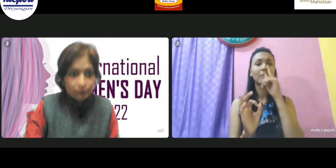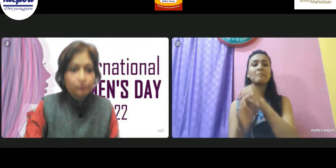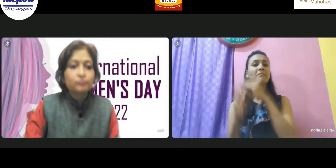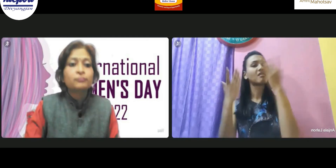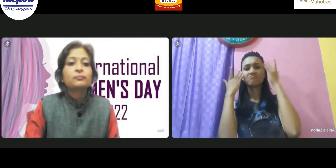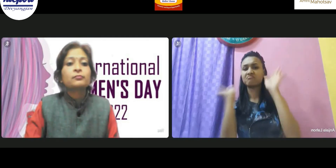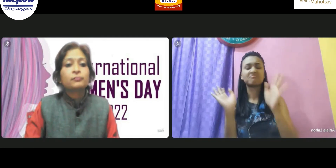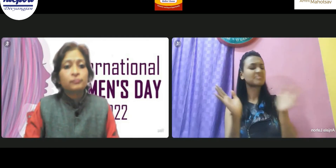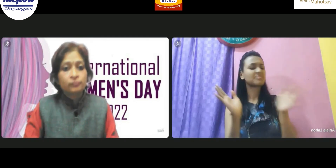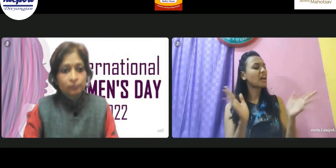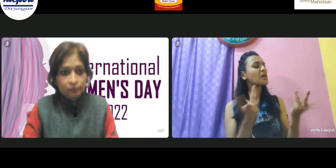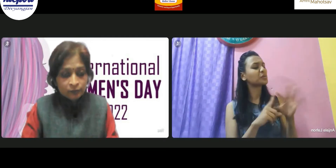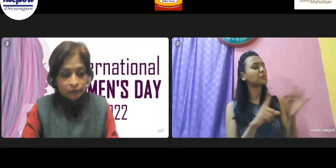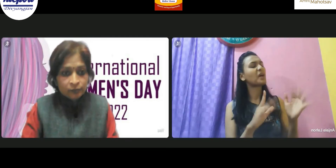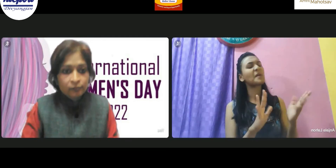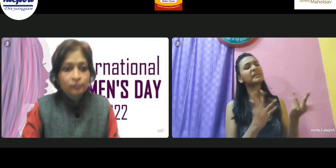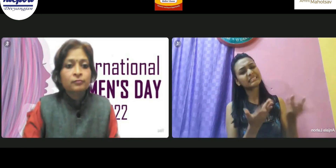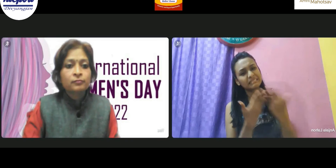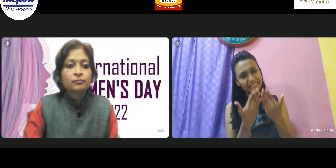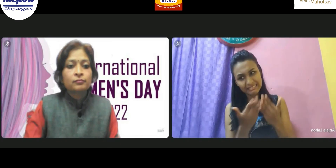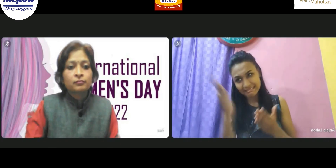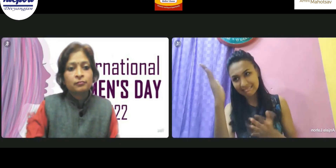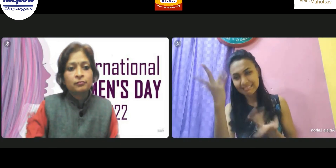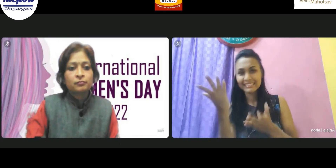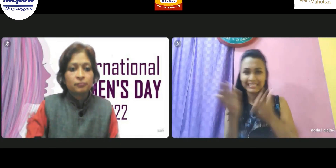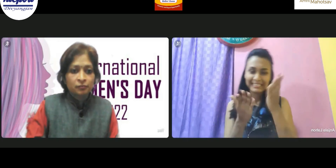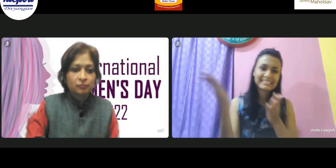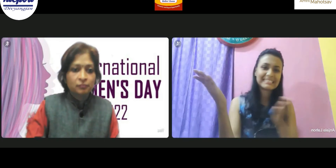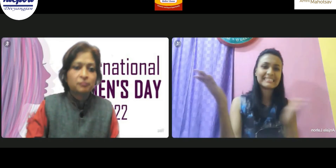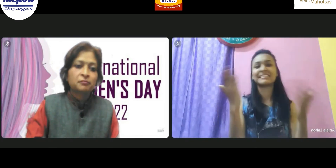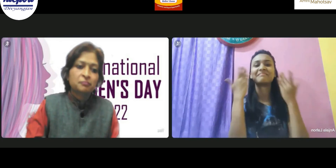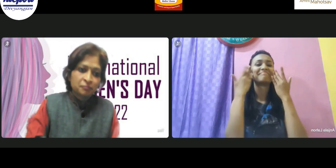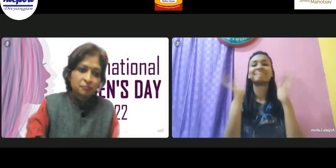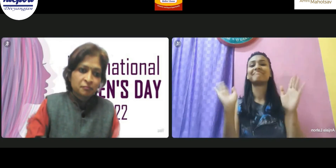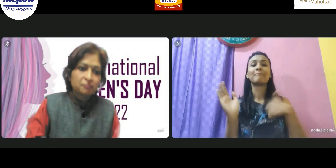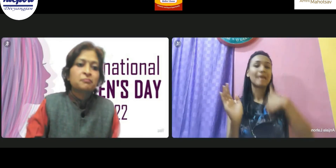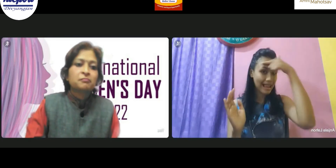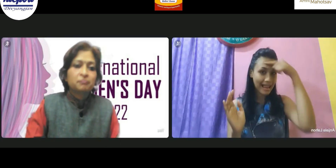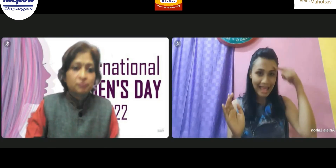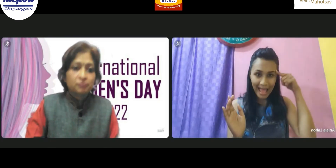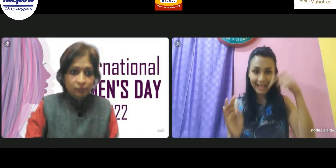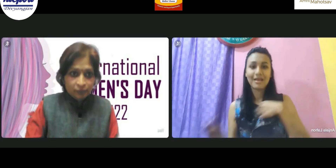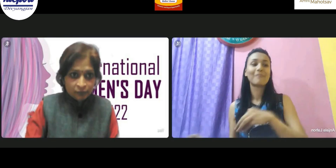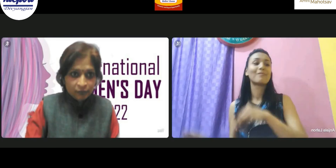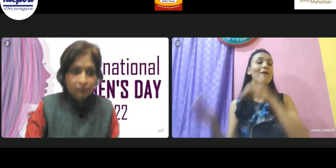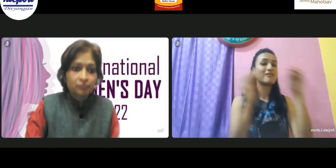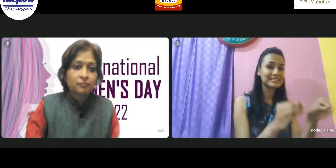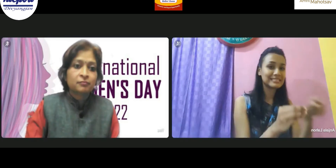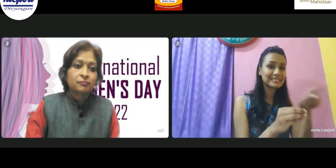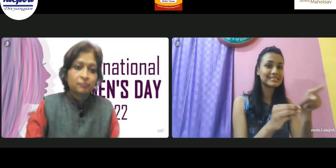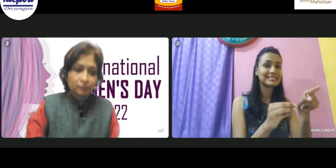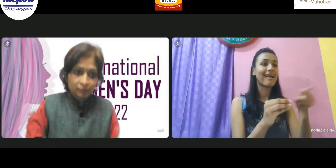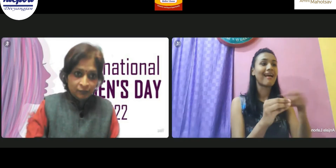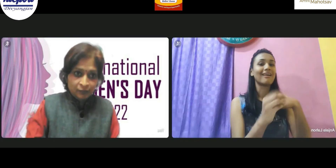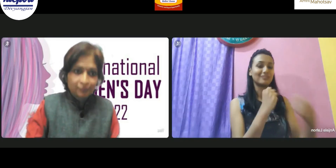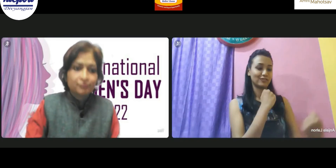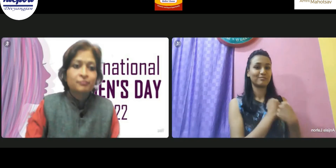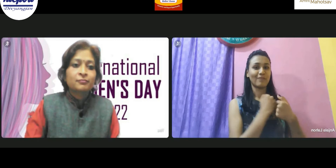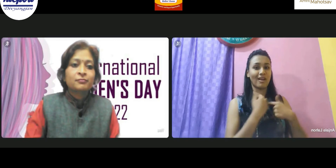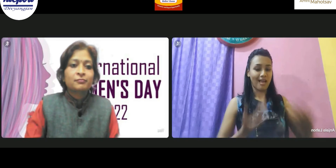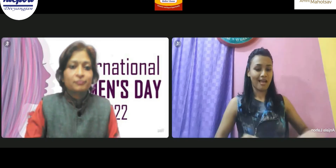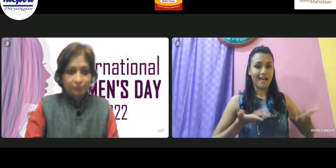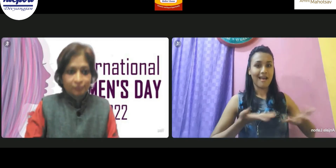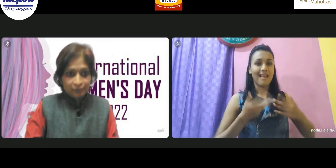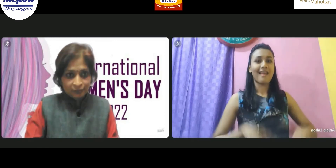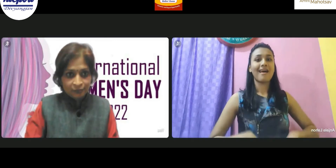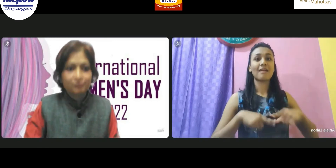एसोसिएशन ऑफ द डेफ ने अगर मुझे इस तरह की जानकारी नहीं दी होती तो भी मुझे पता नहीं चलता। ये मेरा सौभाग्य था।